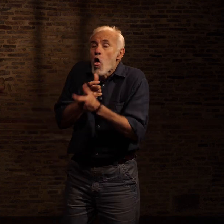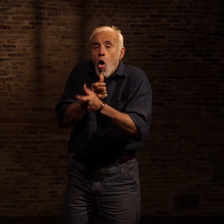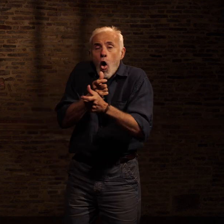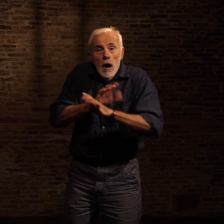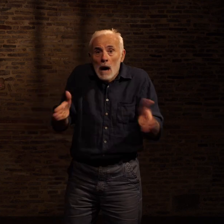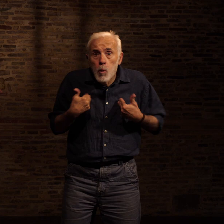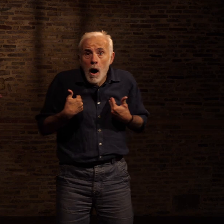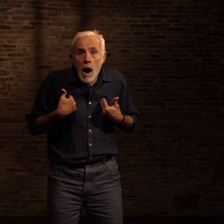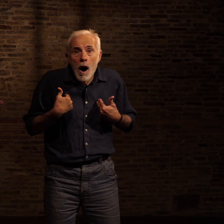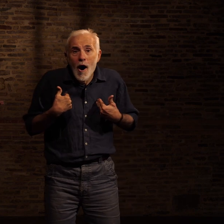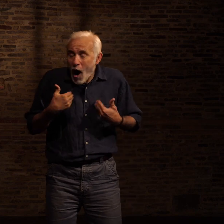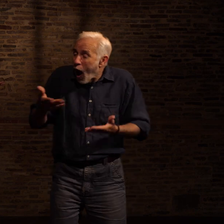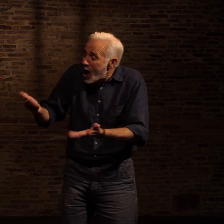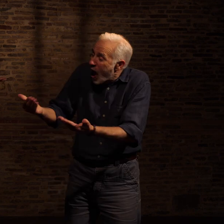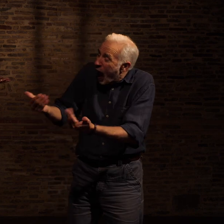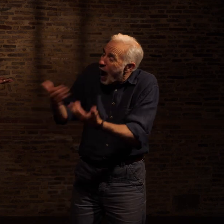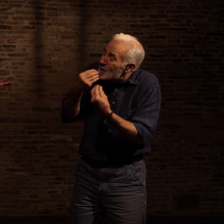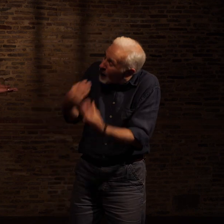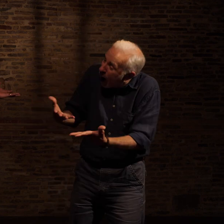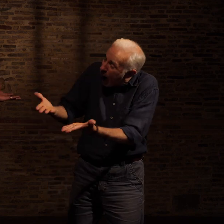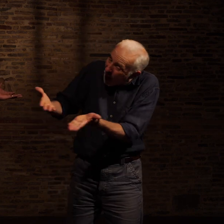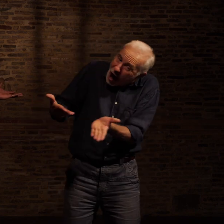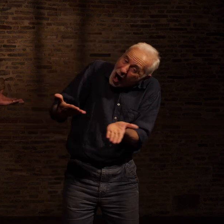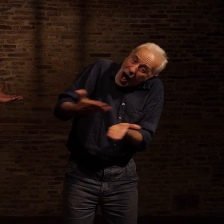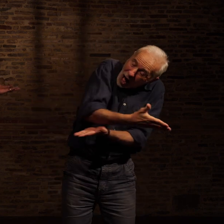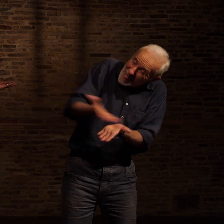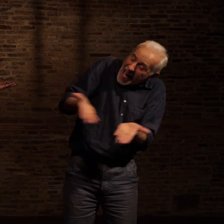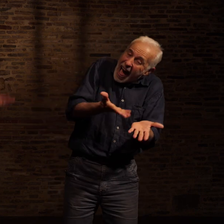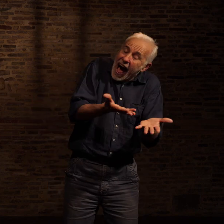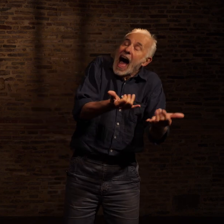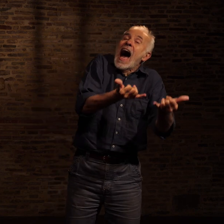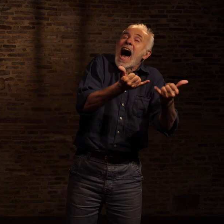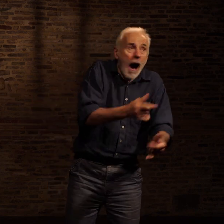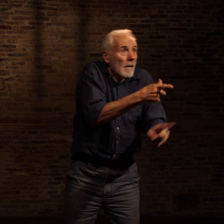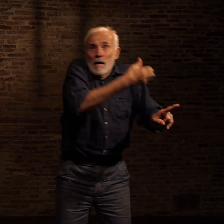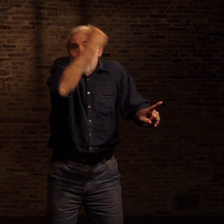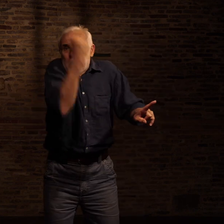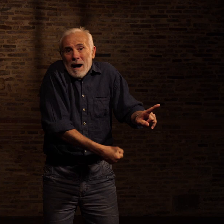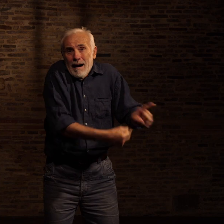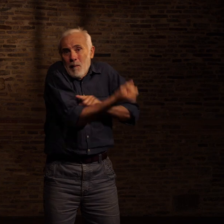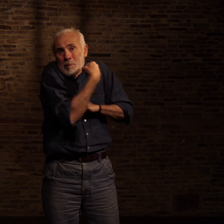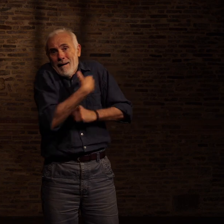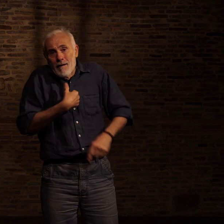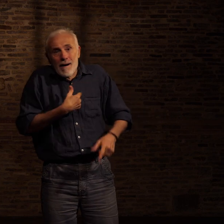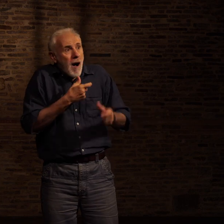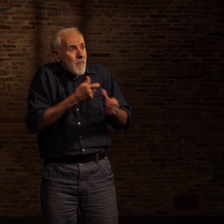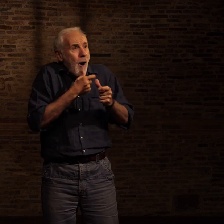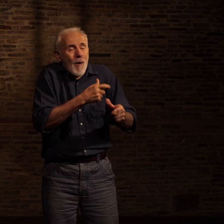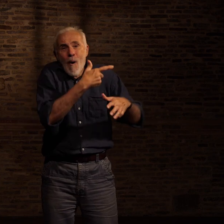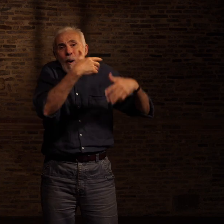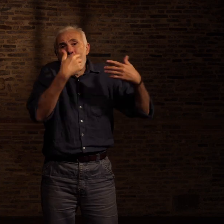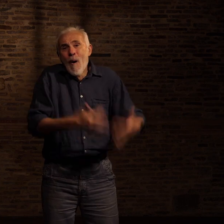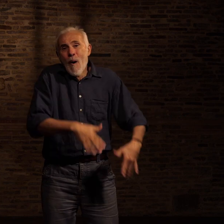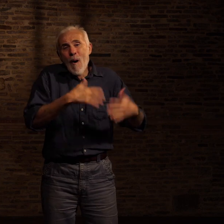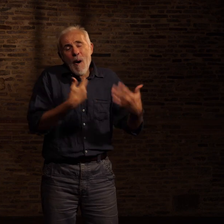aux entrées et à ac toi il bégayait aussi